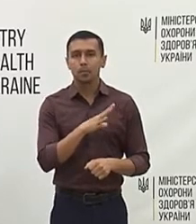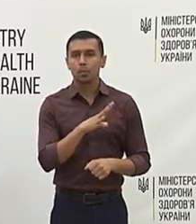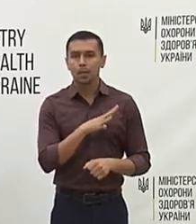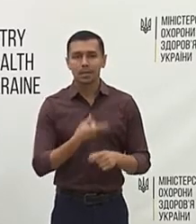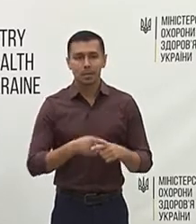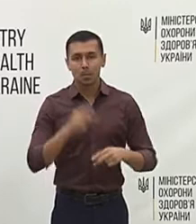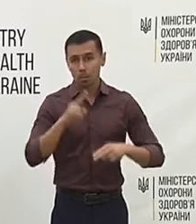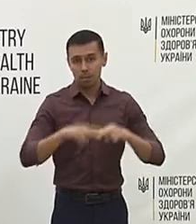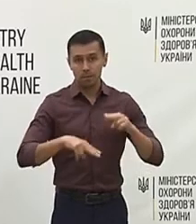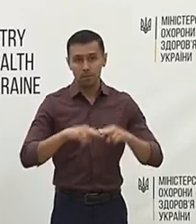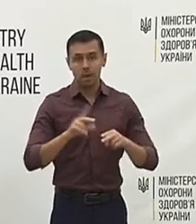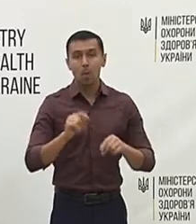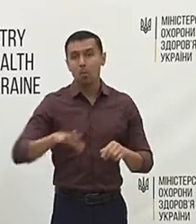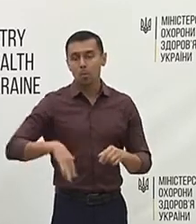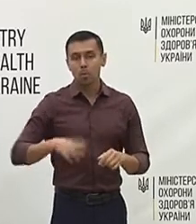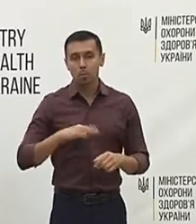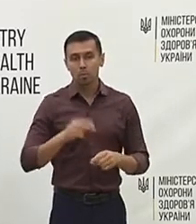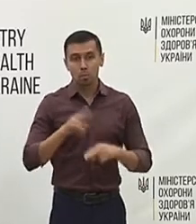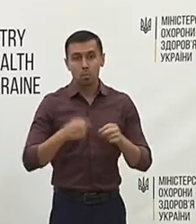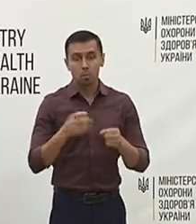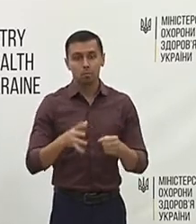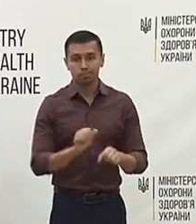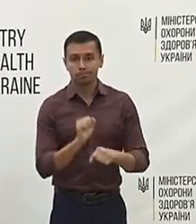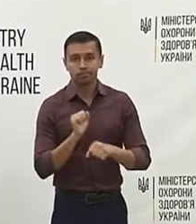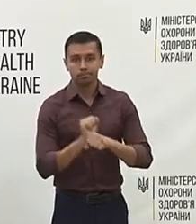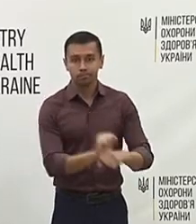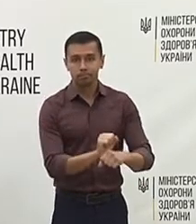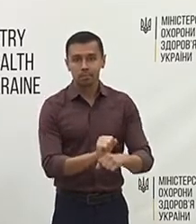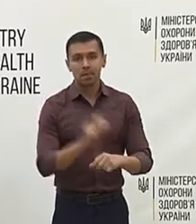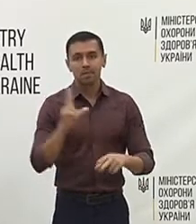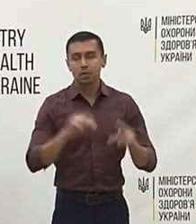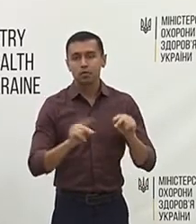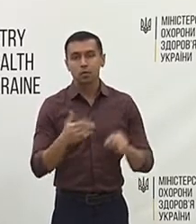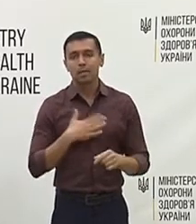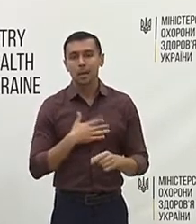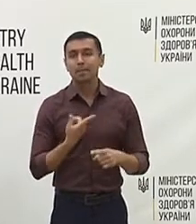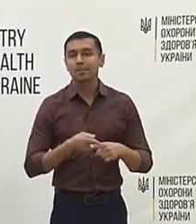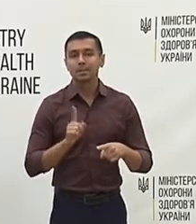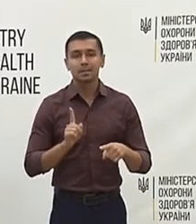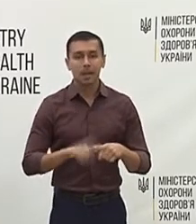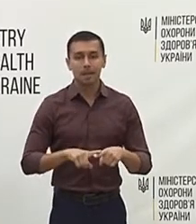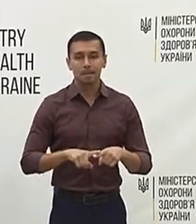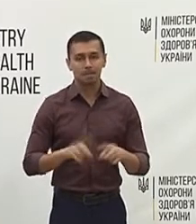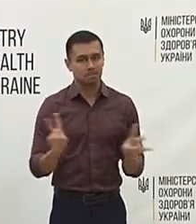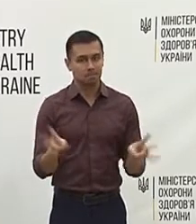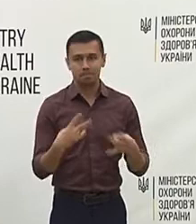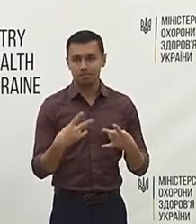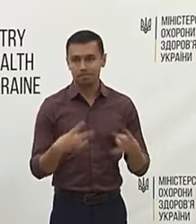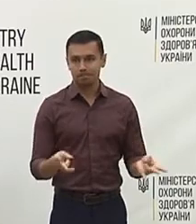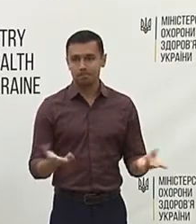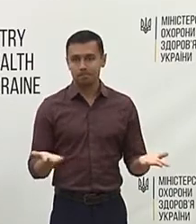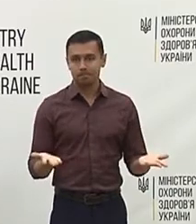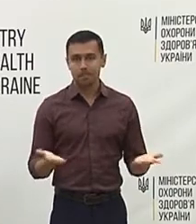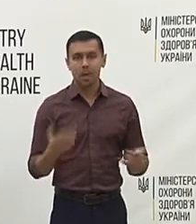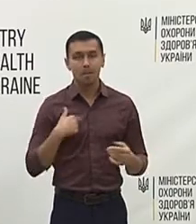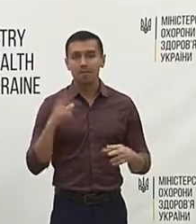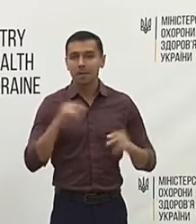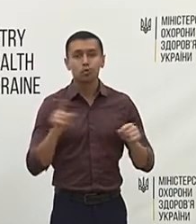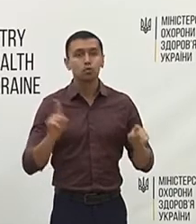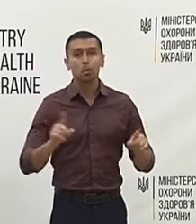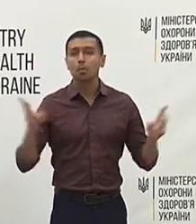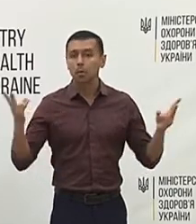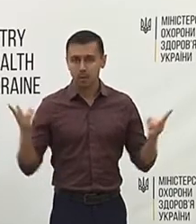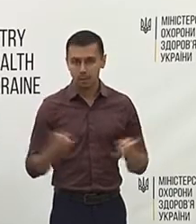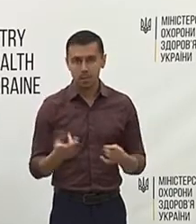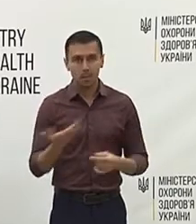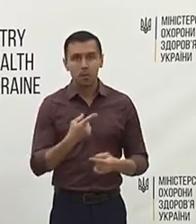відбувалося це будівництво. А потім будівництво просто заморозили. Вважали, що нам це не потрібно. А ми вважаємо, що